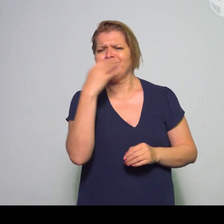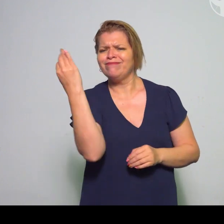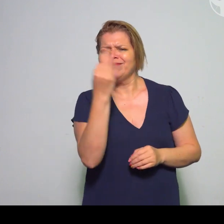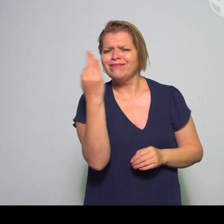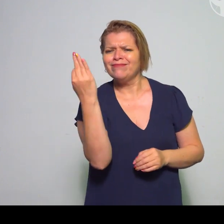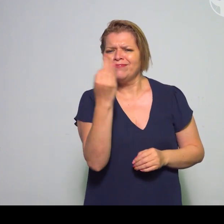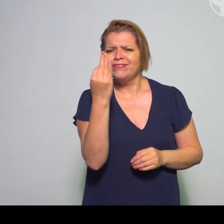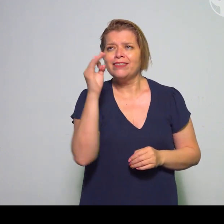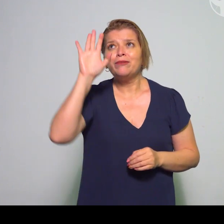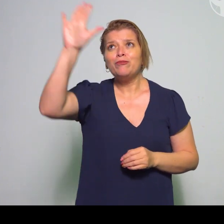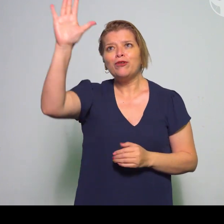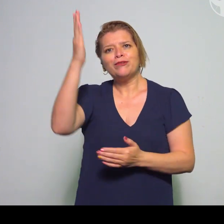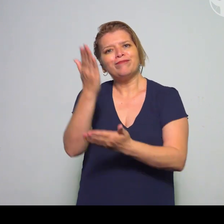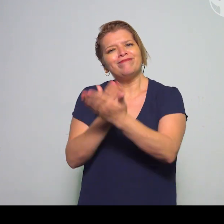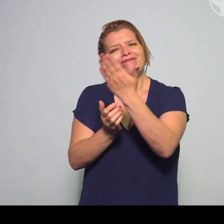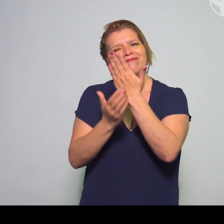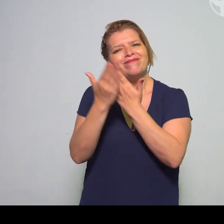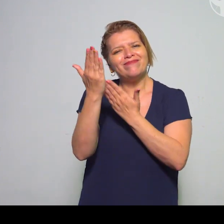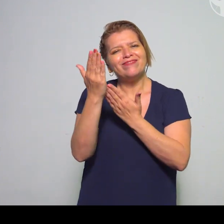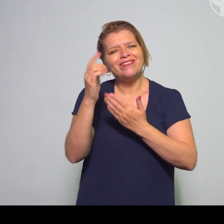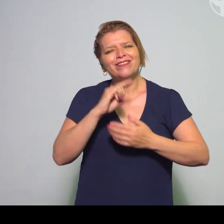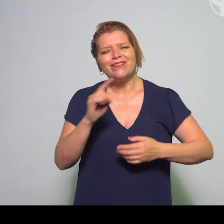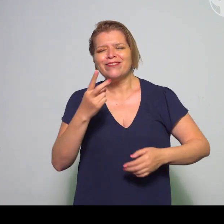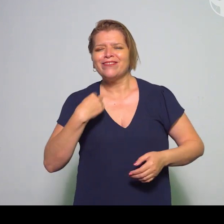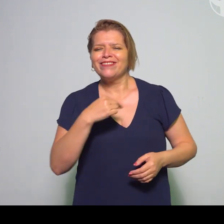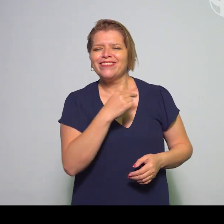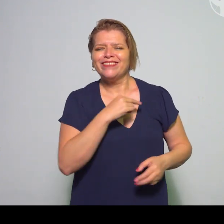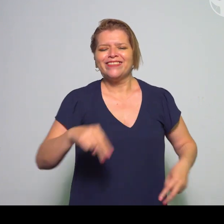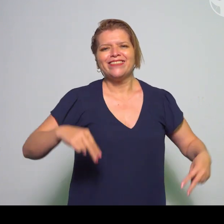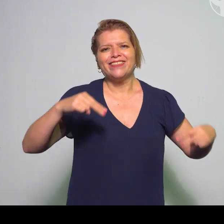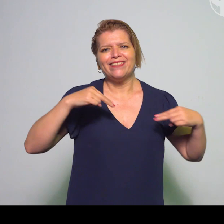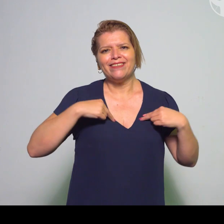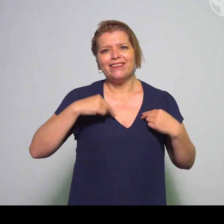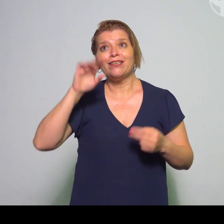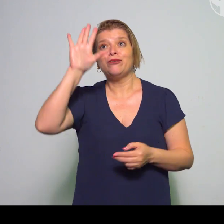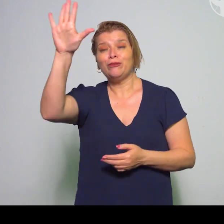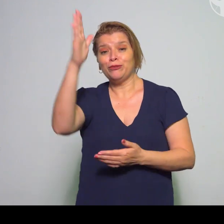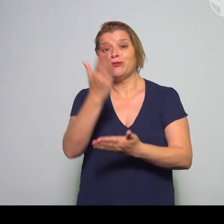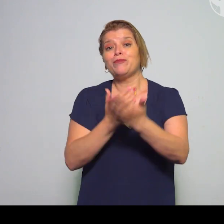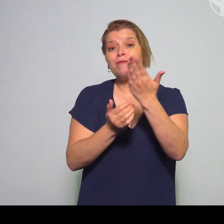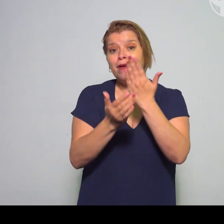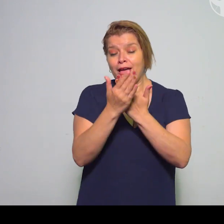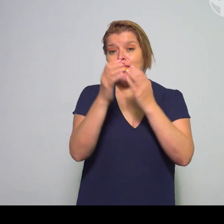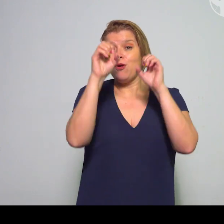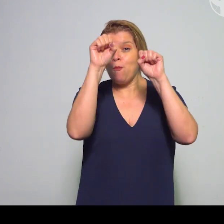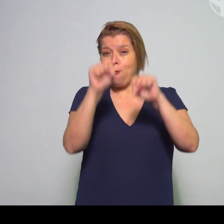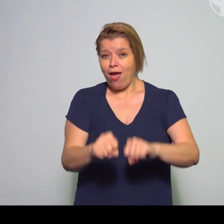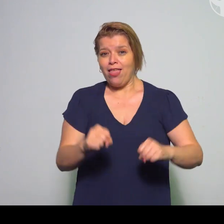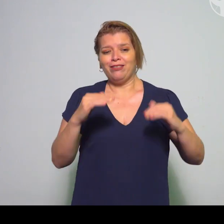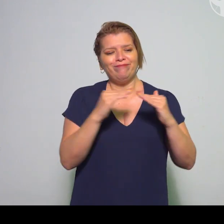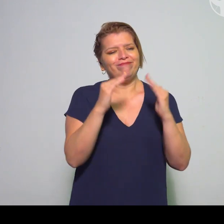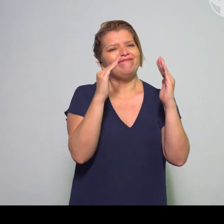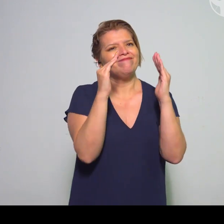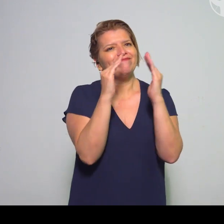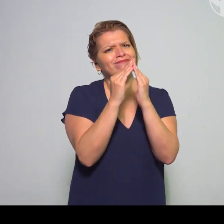restaurada, embellecida por sus manos. Si esta fuera nuestra vida, son sus